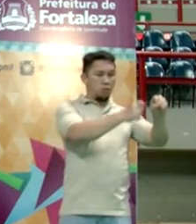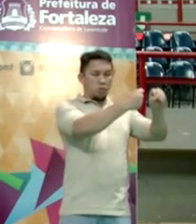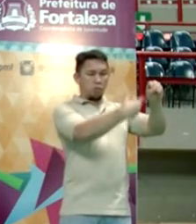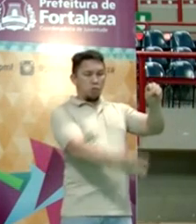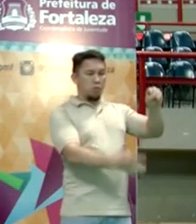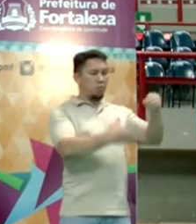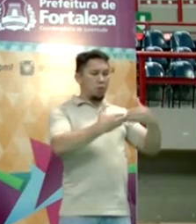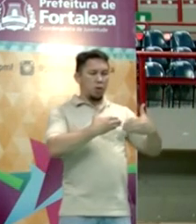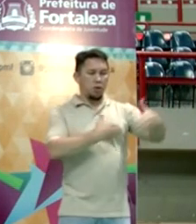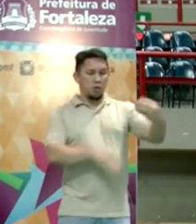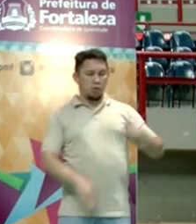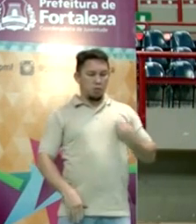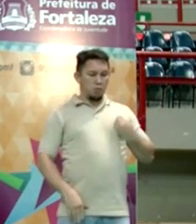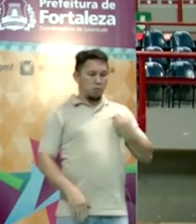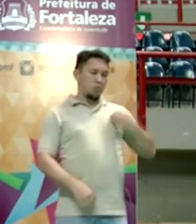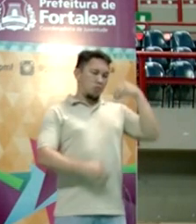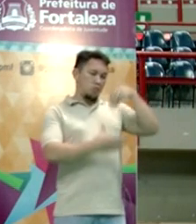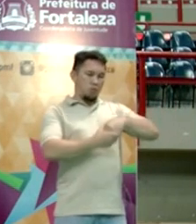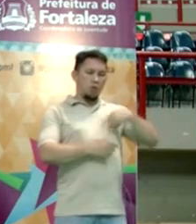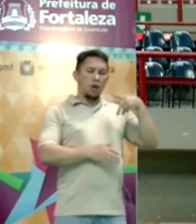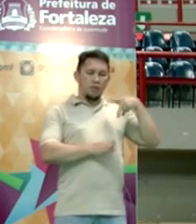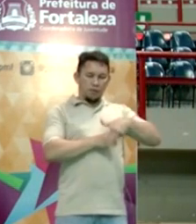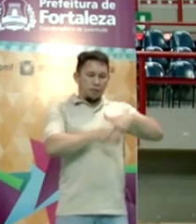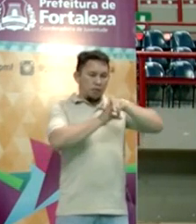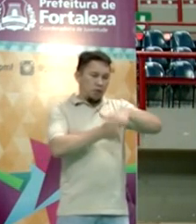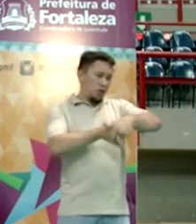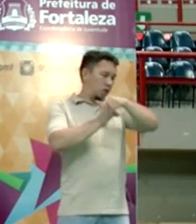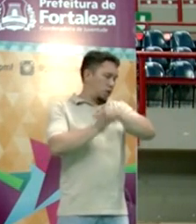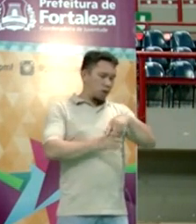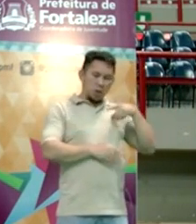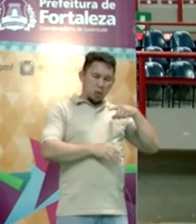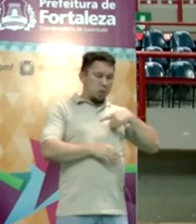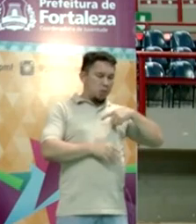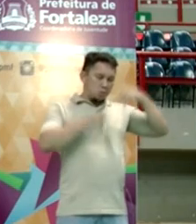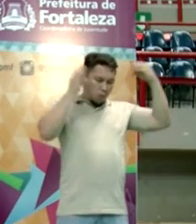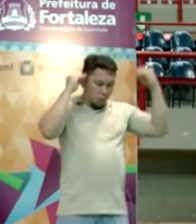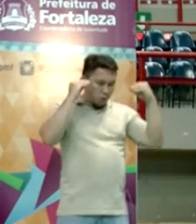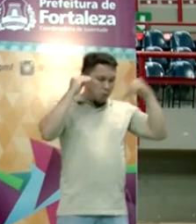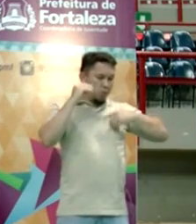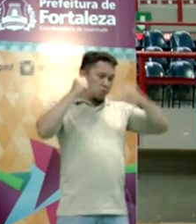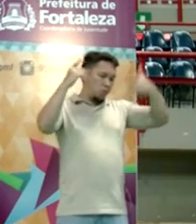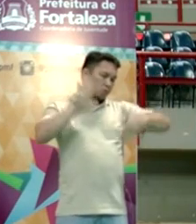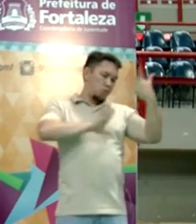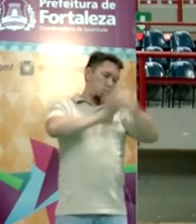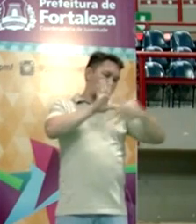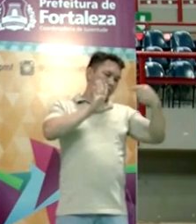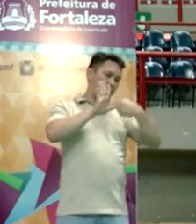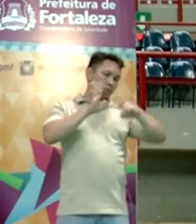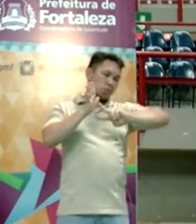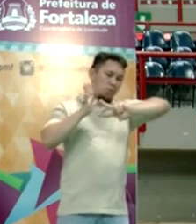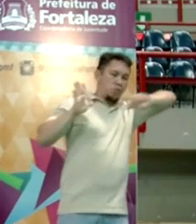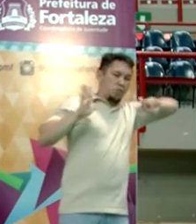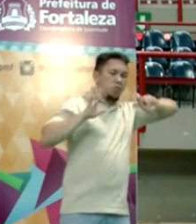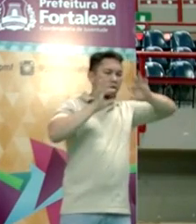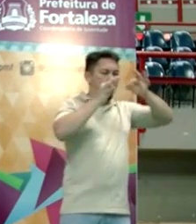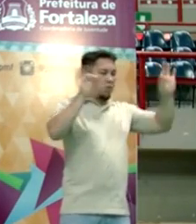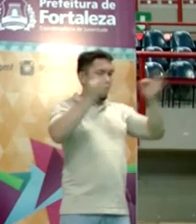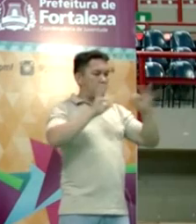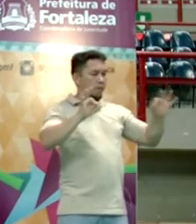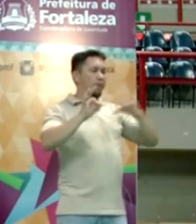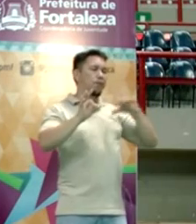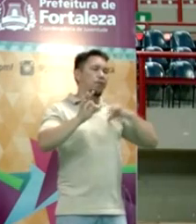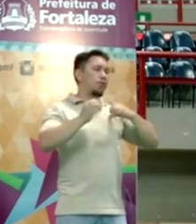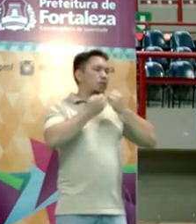Narra sua trajetória de jagunço. A leitura do trecho permite identificar